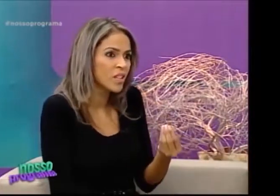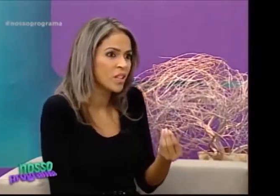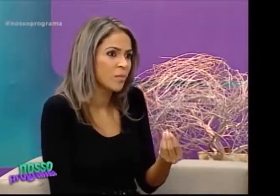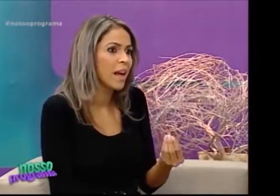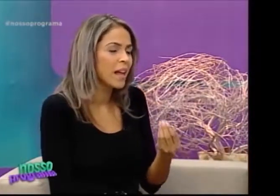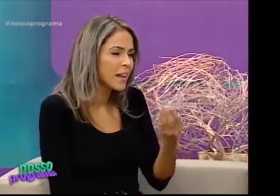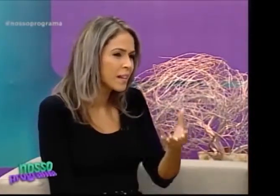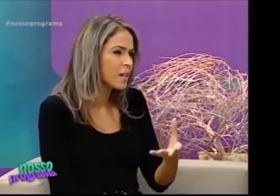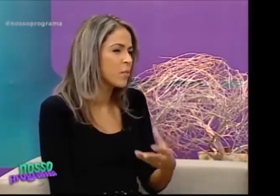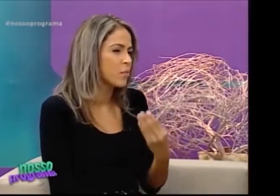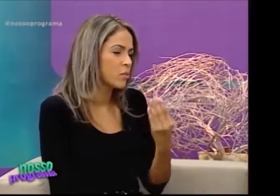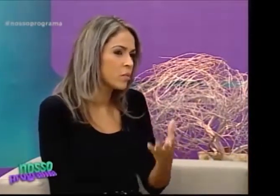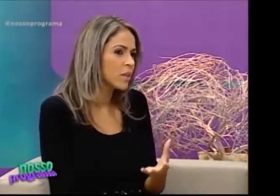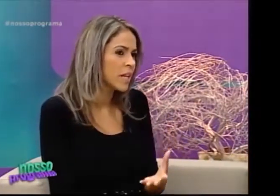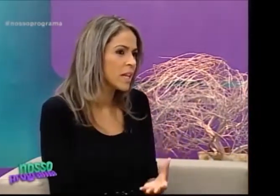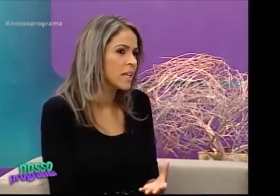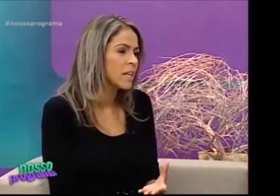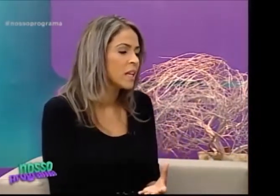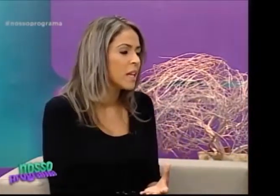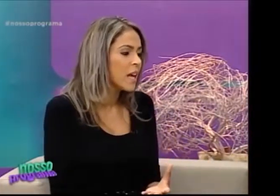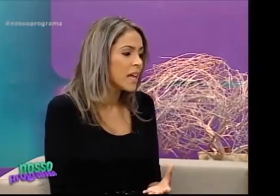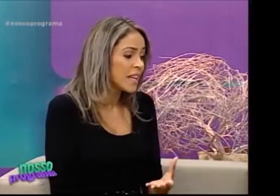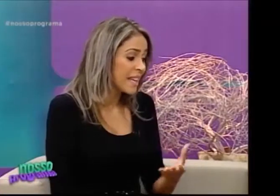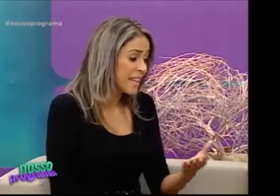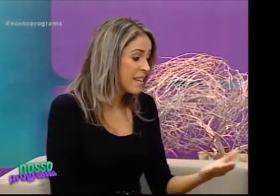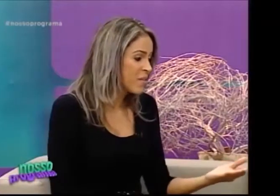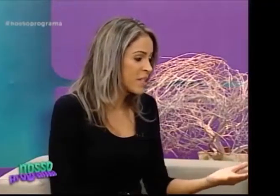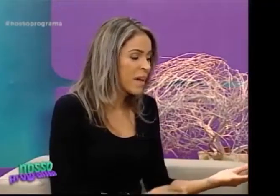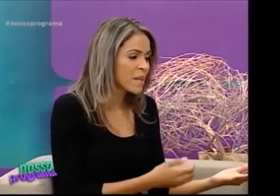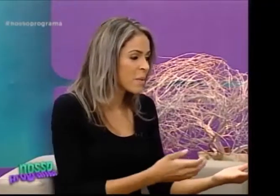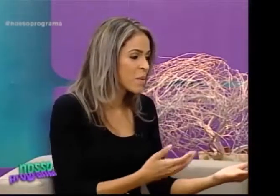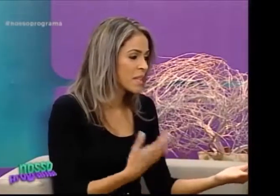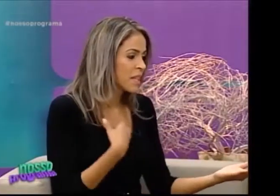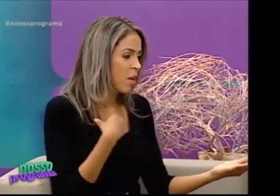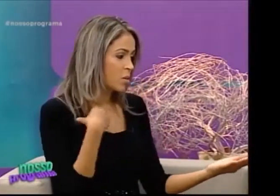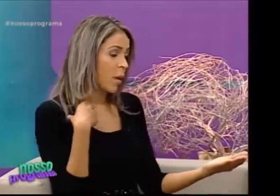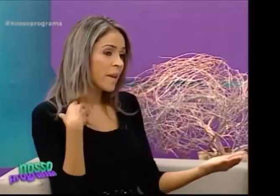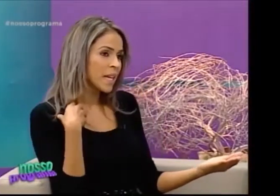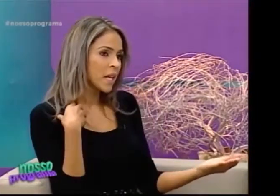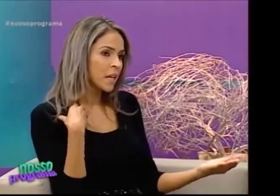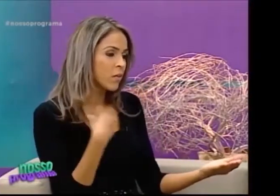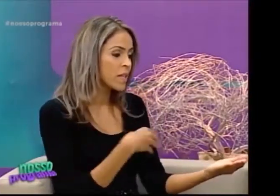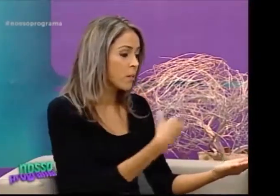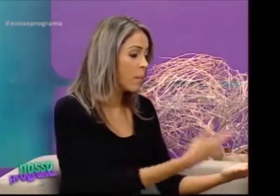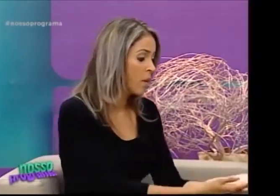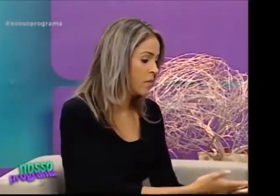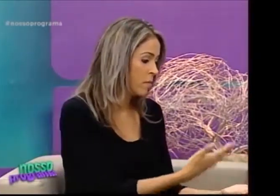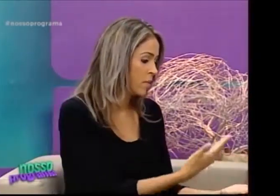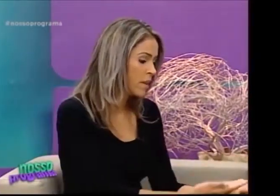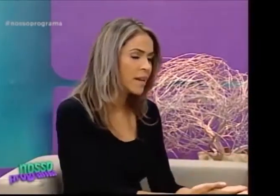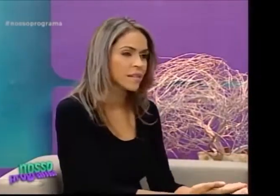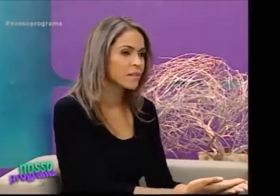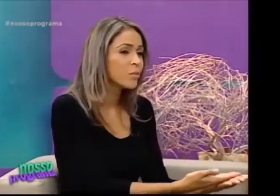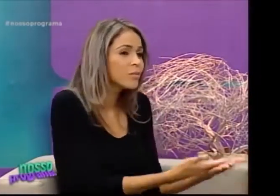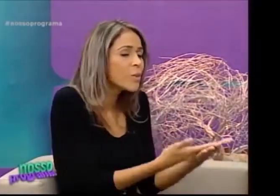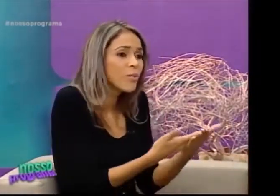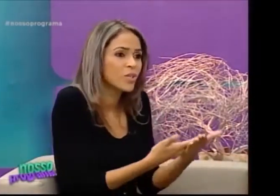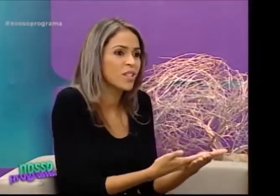importante para a carreira dele, para o futuro dele, e é a mesma coisa que, eu sou americana, eu vou fazer uma prova em português. Não condiz,